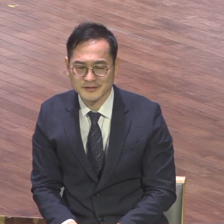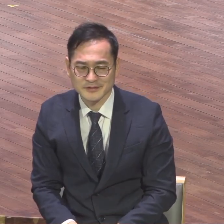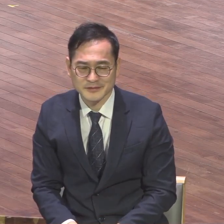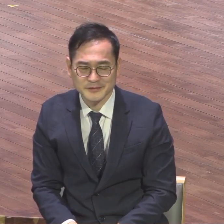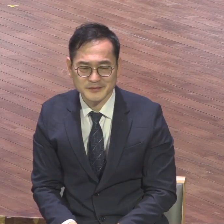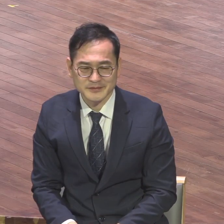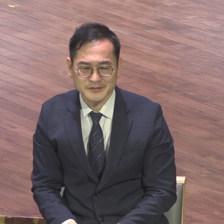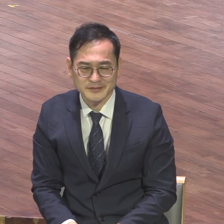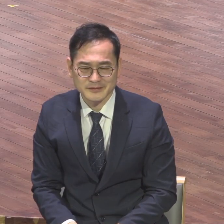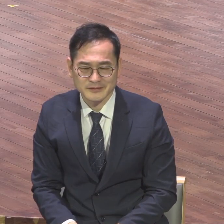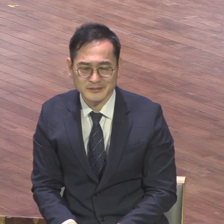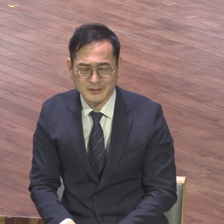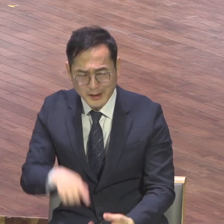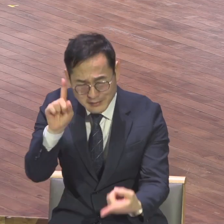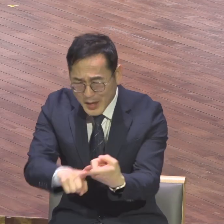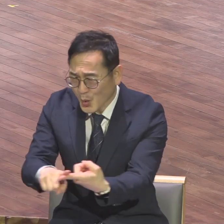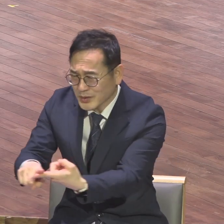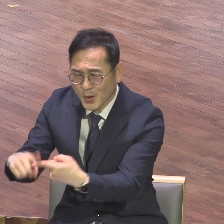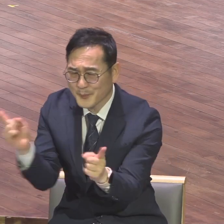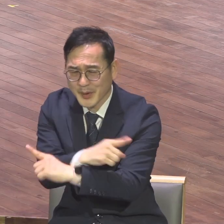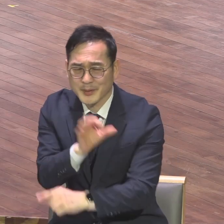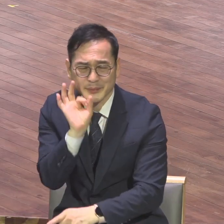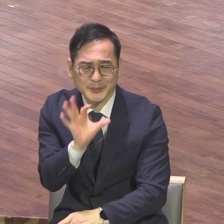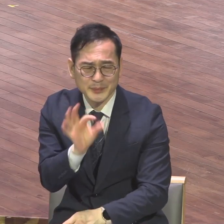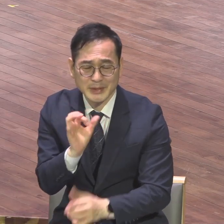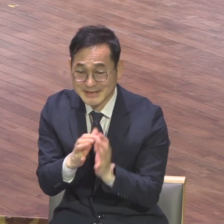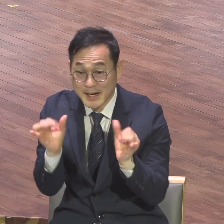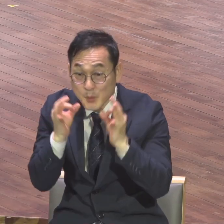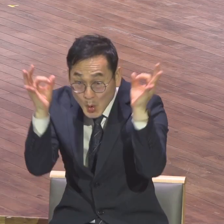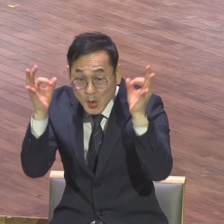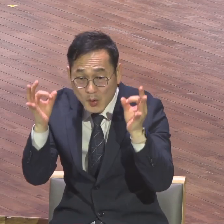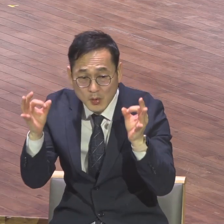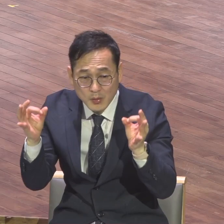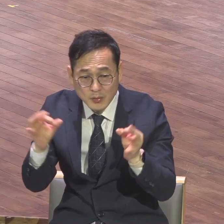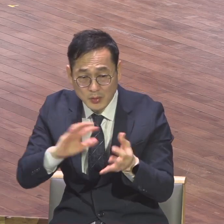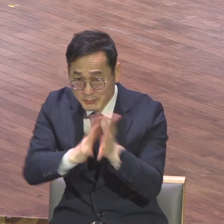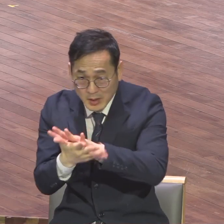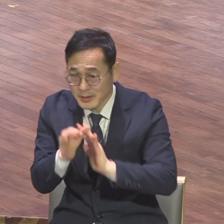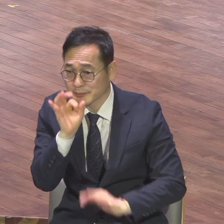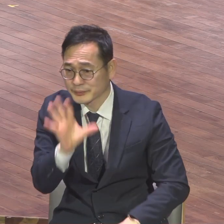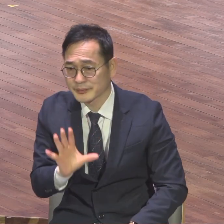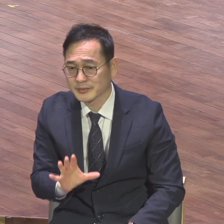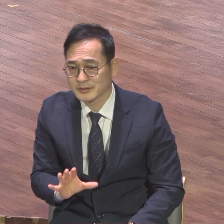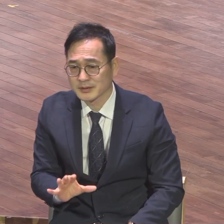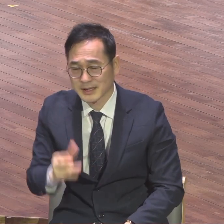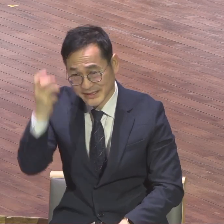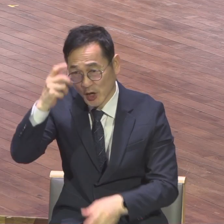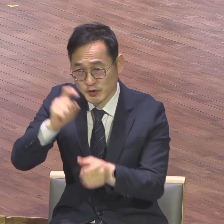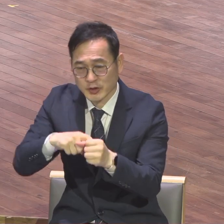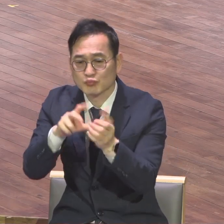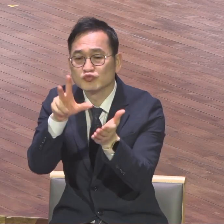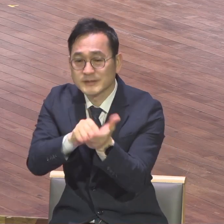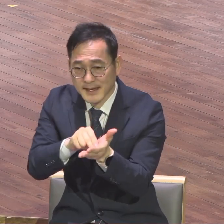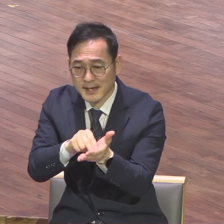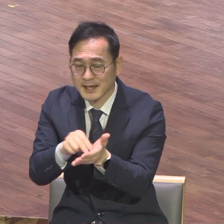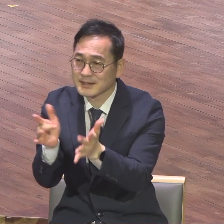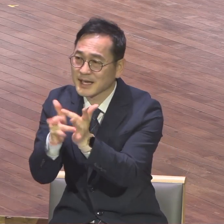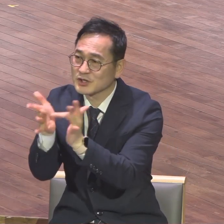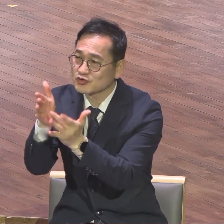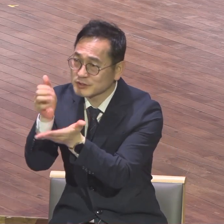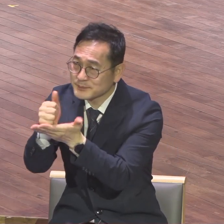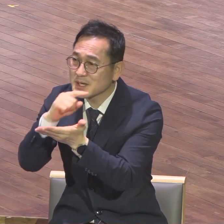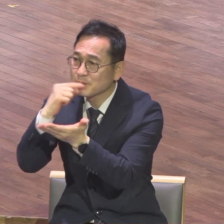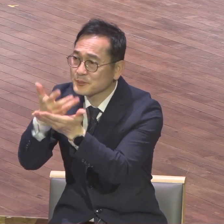절대로 세상에 그 어떤 것도 인간 노력으로 안 됩니다. 영적인 근본 문제 해결은 예수